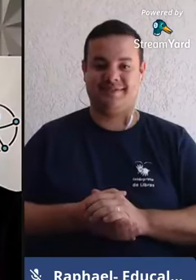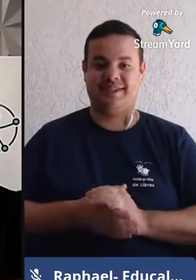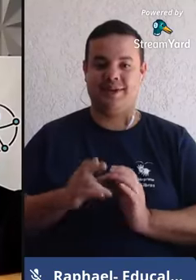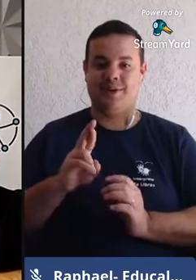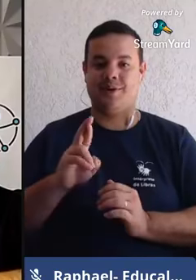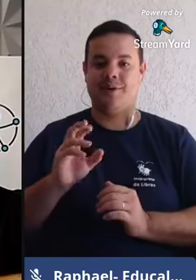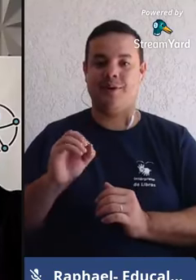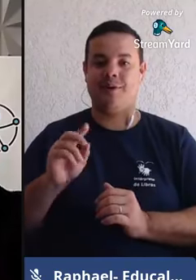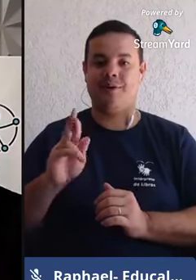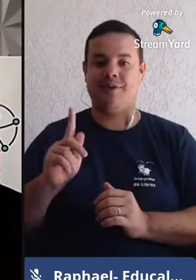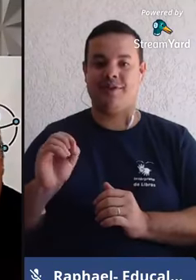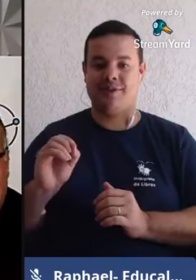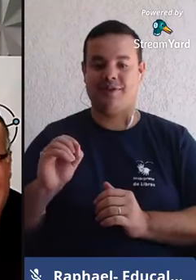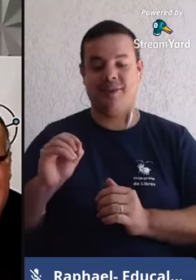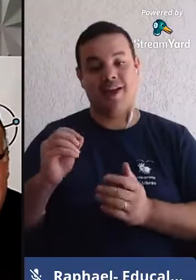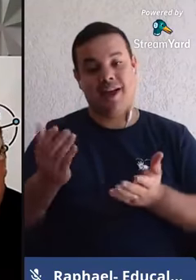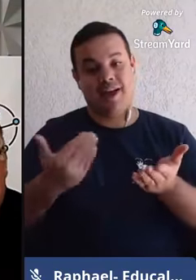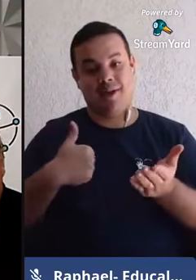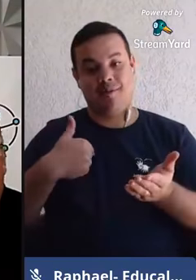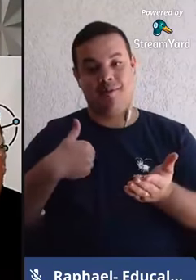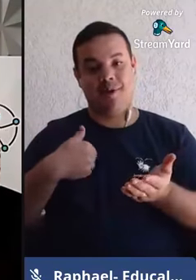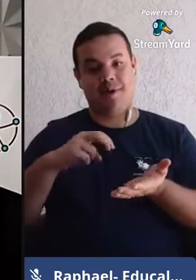dia, tá vendo? Né?